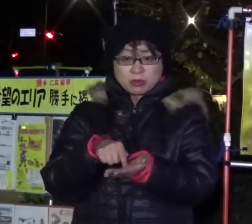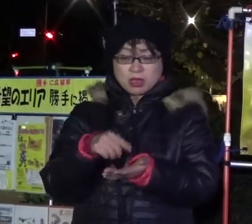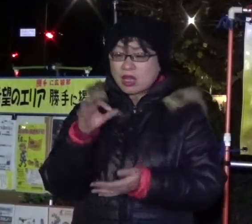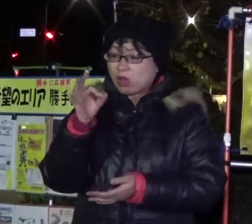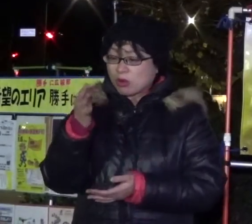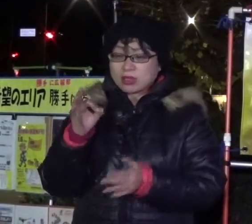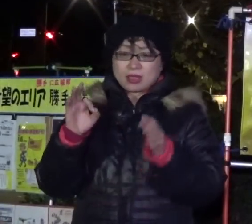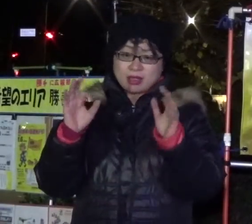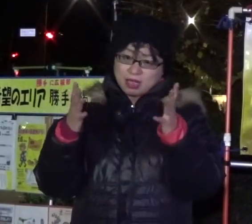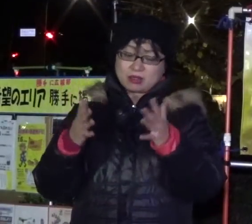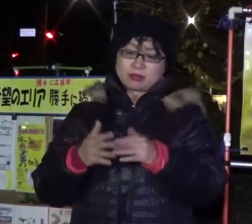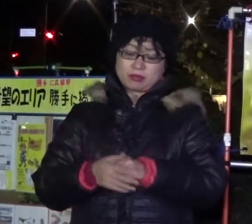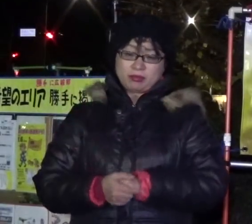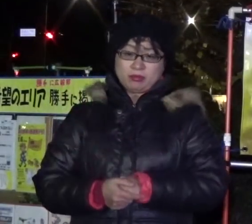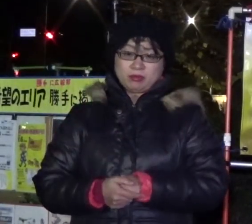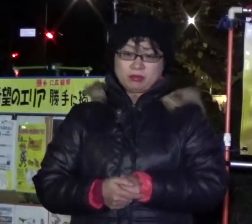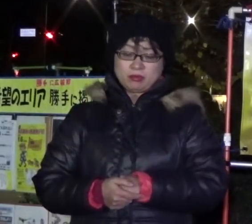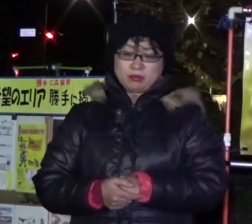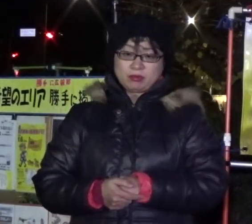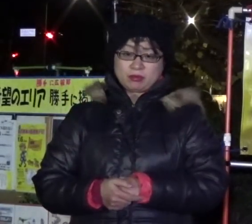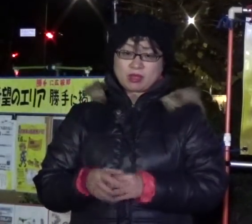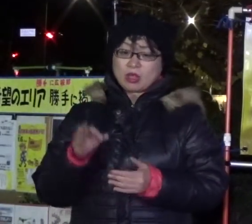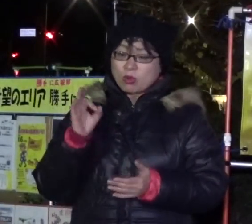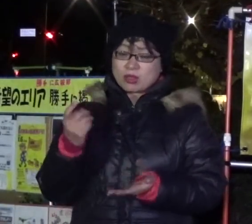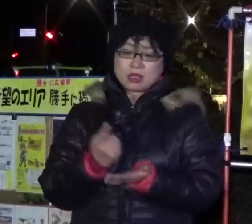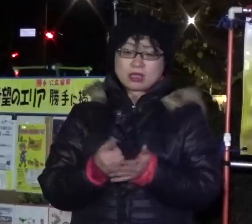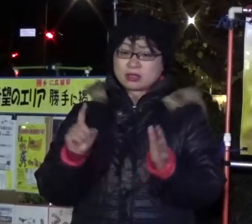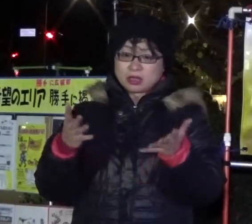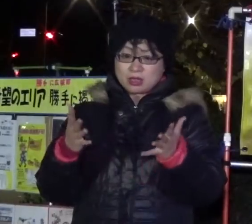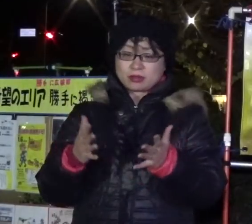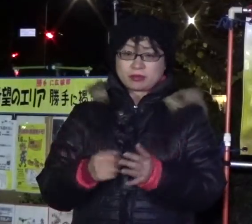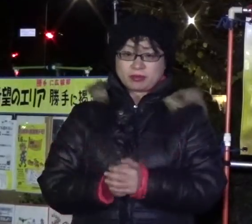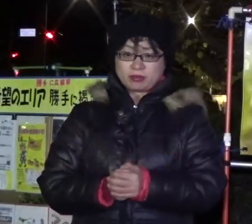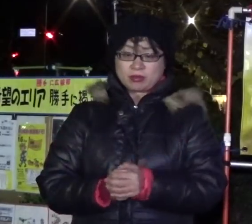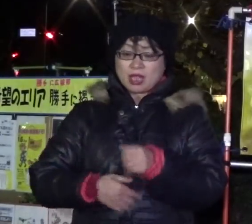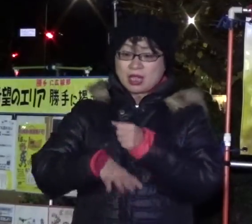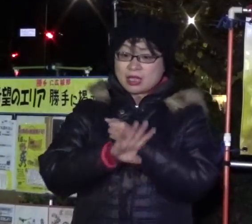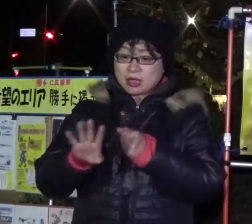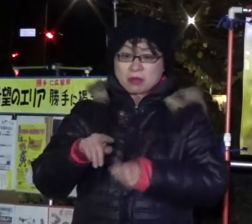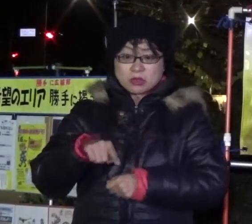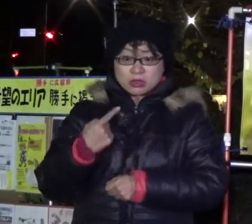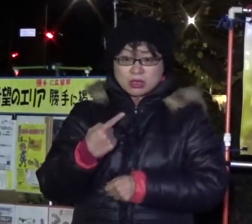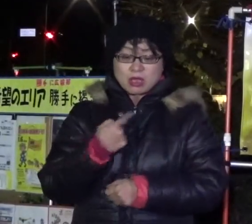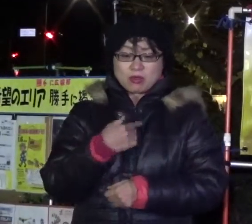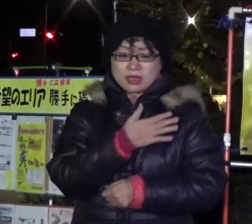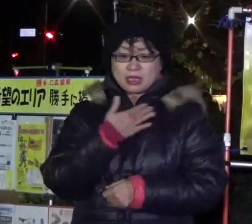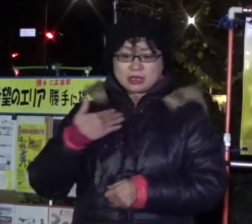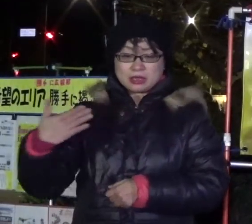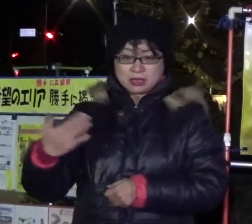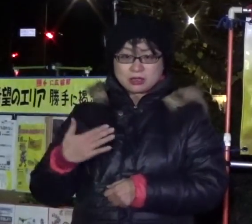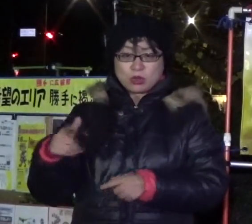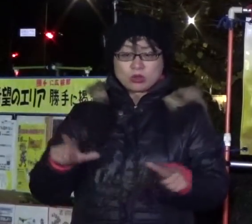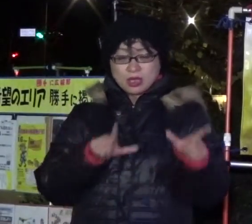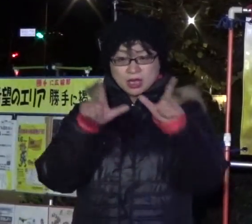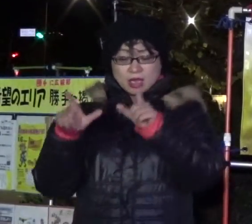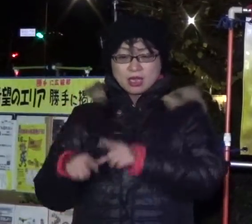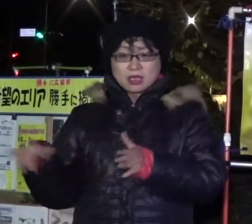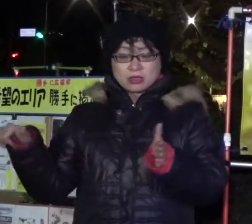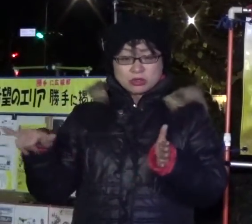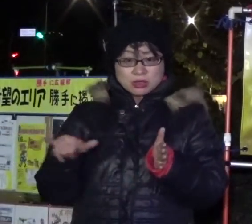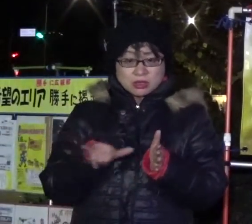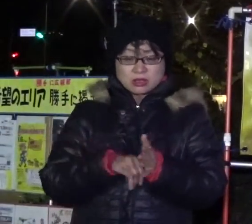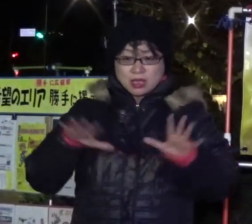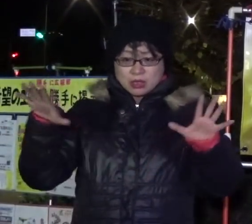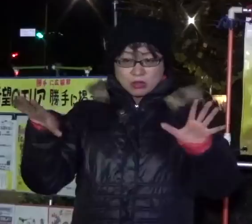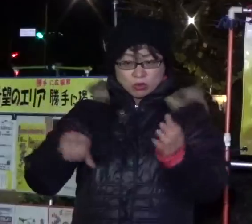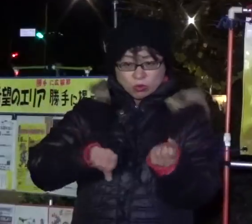金だけじゃないんだよ、お金だけじゃないんだ、原発事故で私たちは人生を壊されたんだ、生きる誇